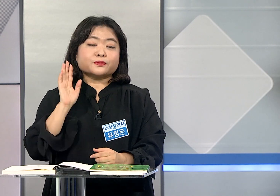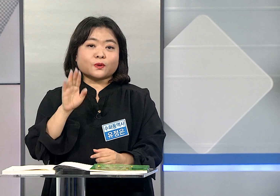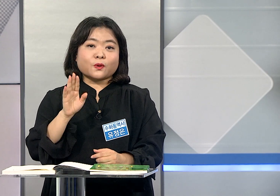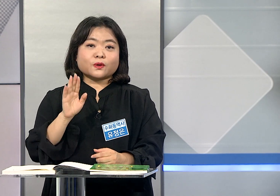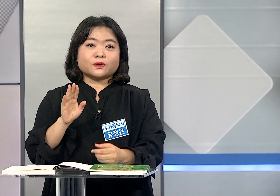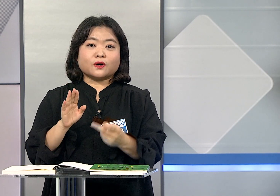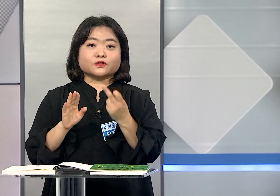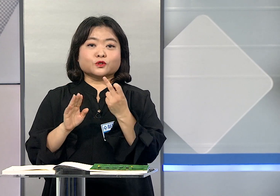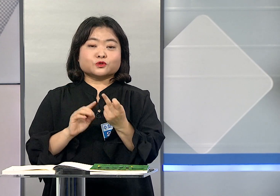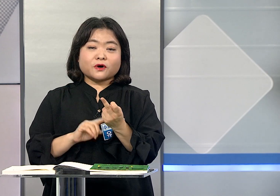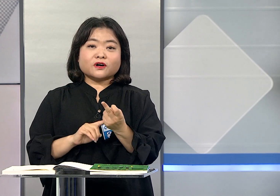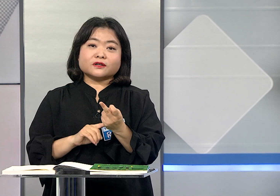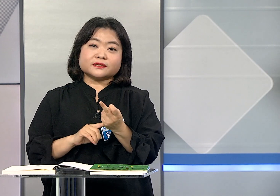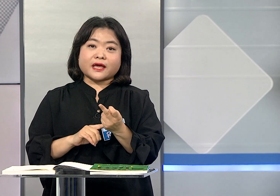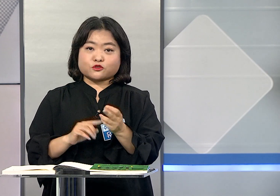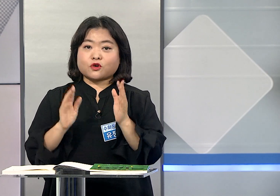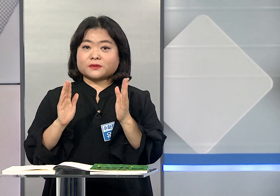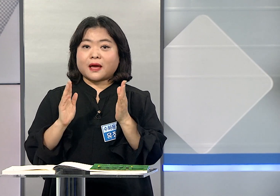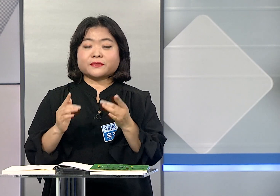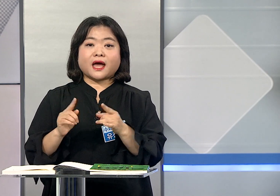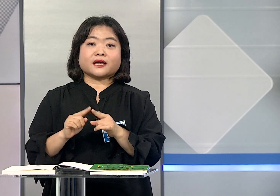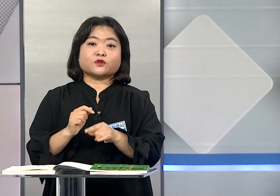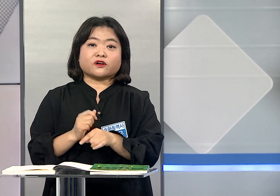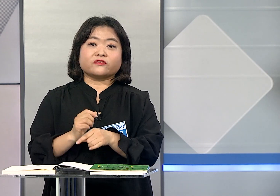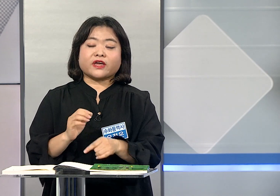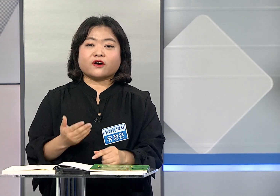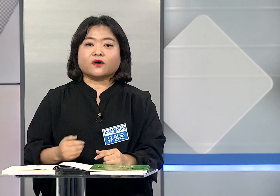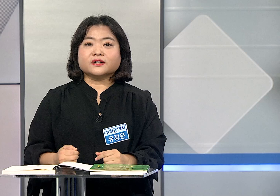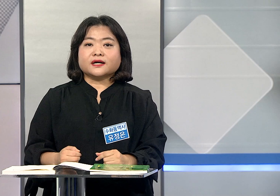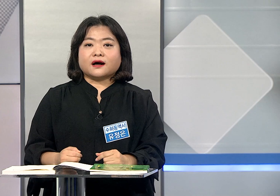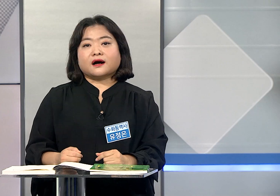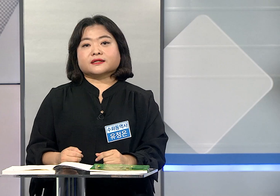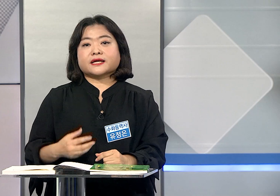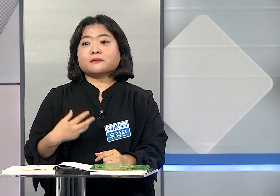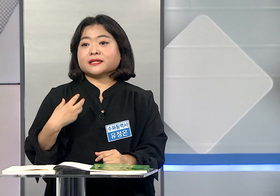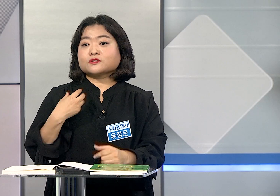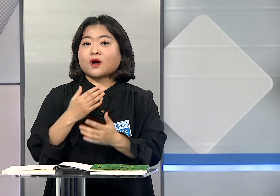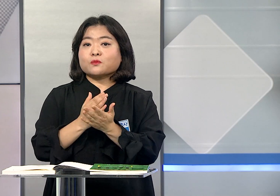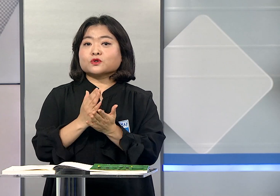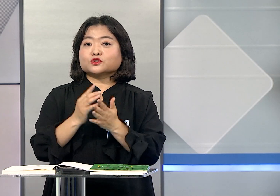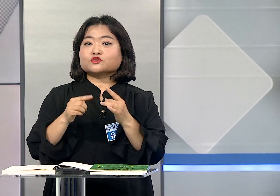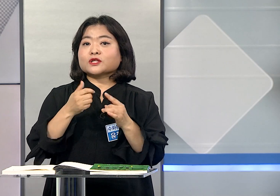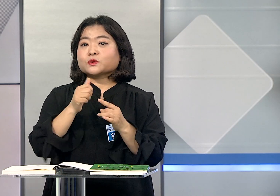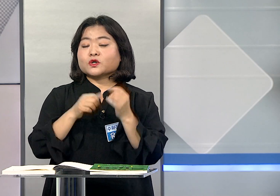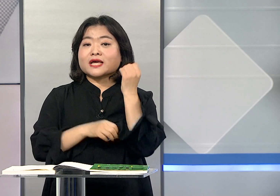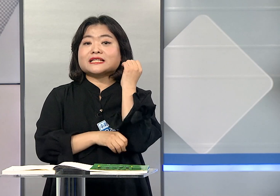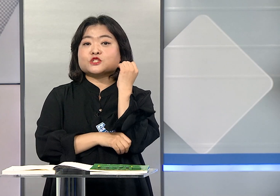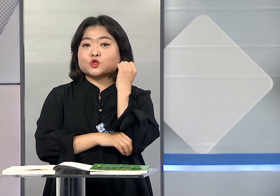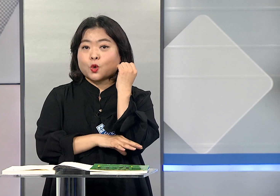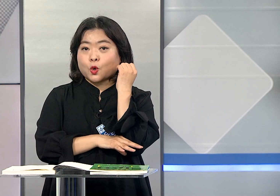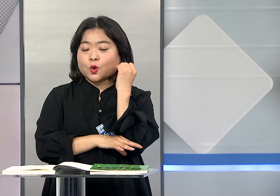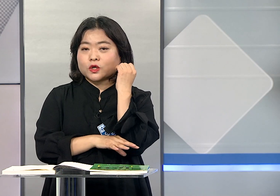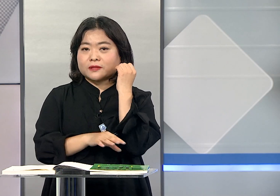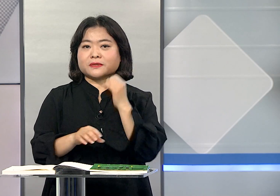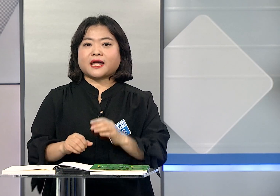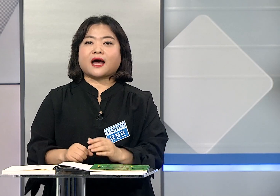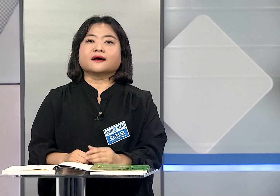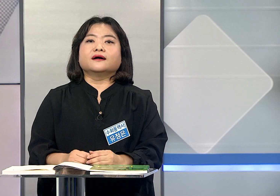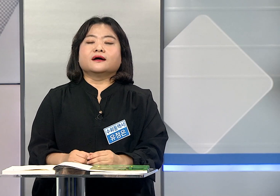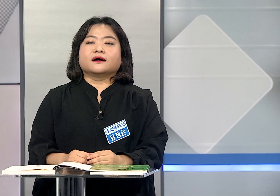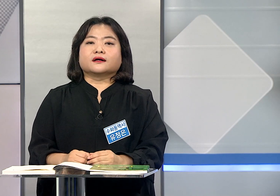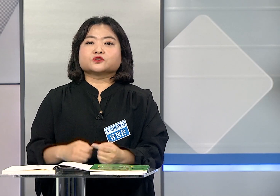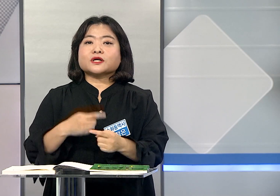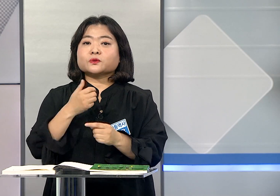저랑 앞으로 12번의 수업을 함께 하게 될 건데요. 제가 맡은 과목은 수화통역의